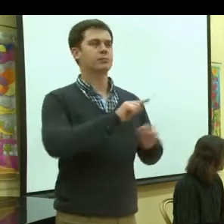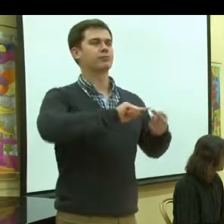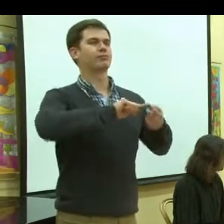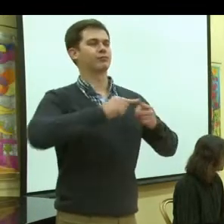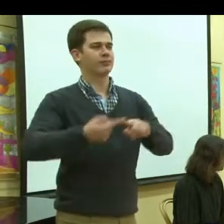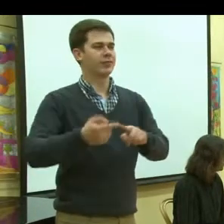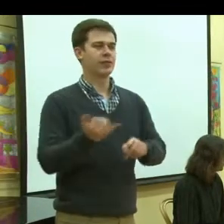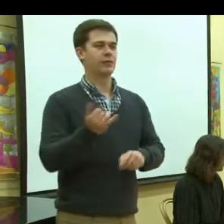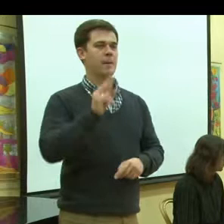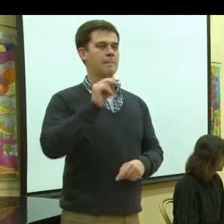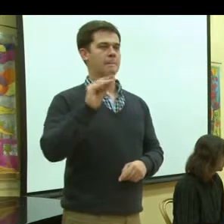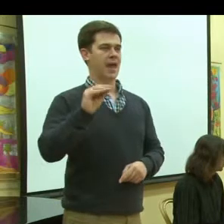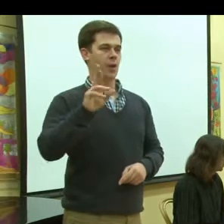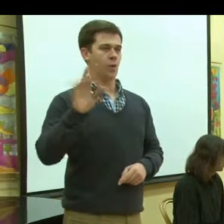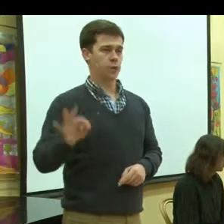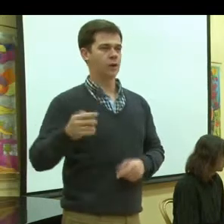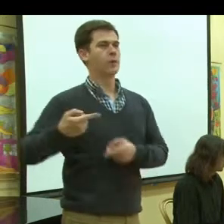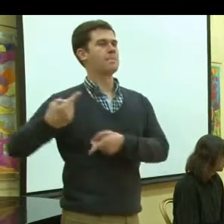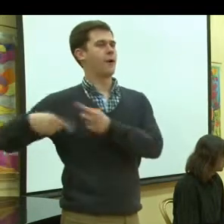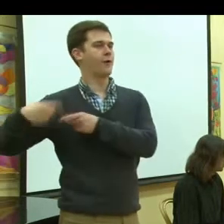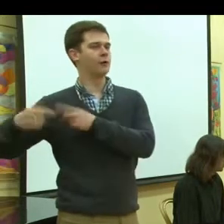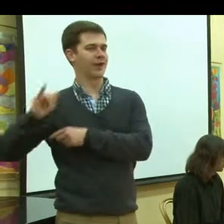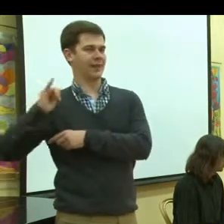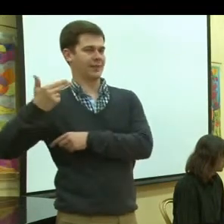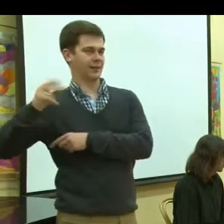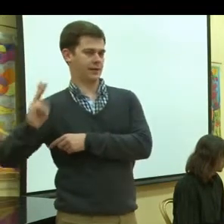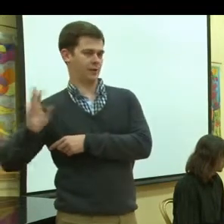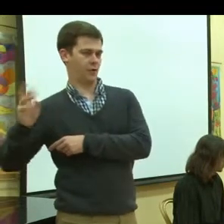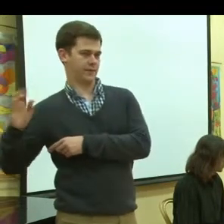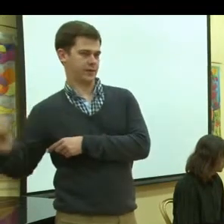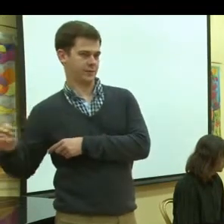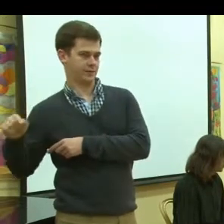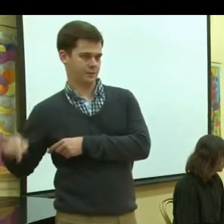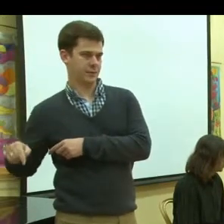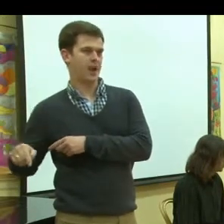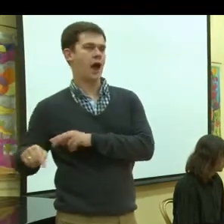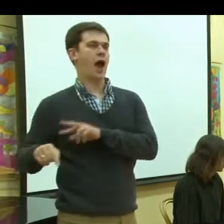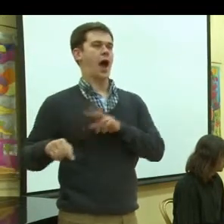że właśnie Peruwianczycy pochodzą, wywodzą się od Inków,